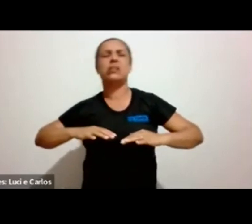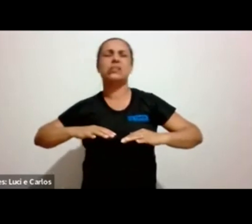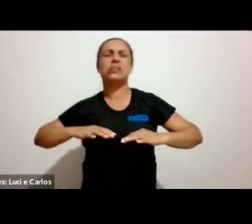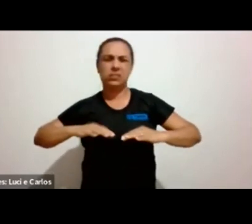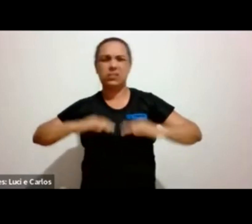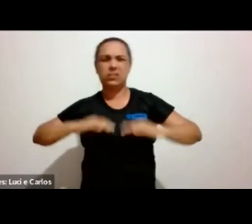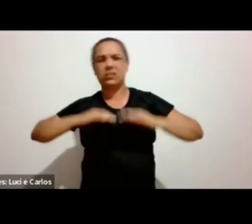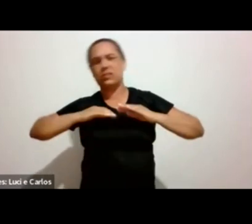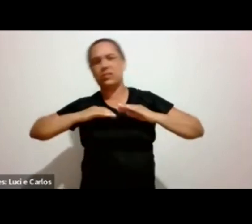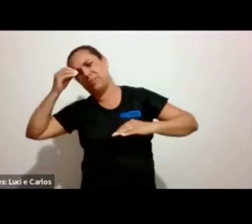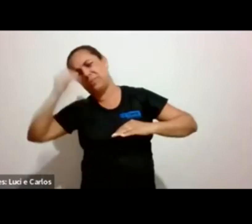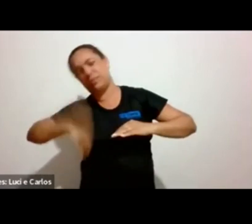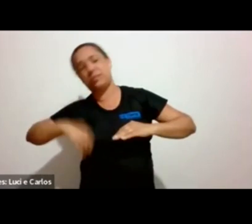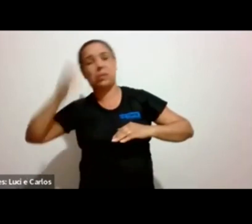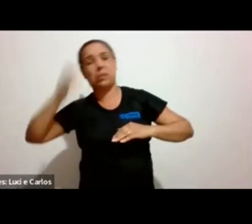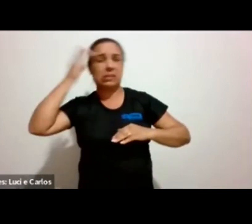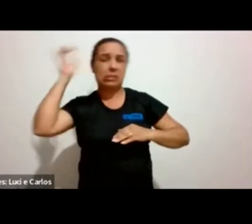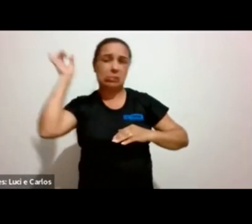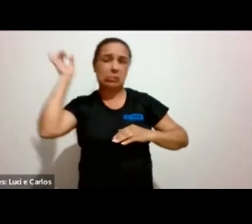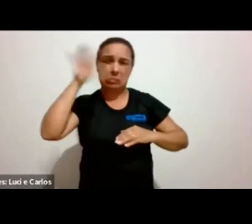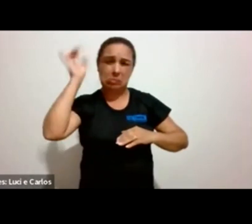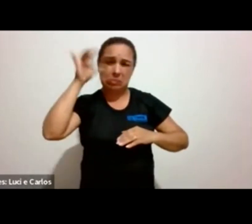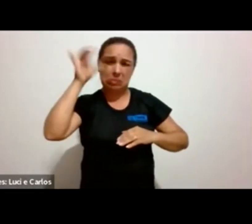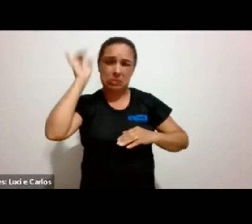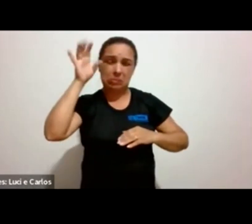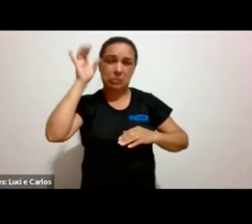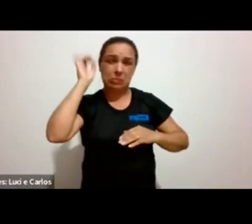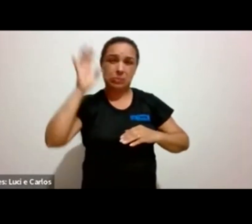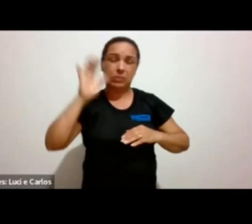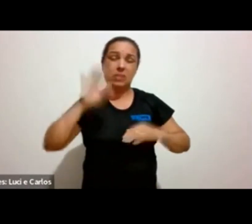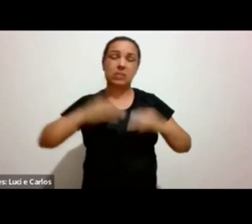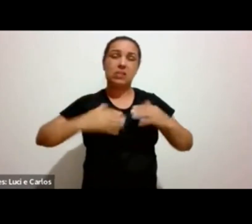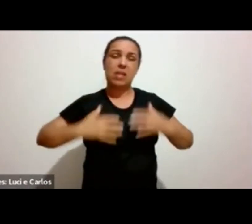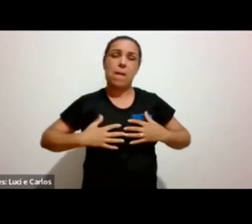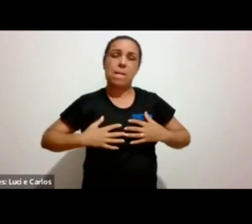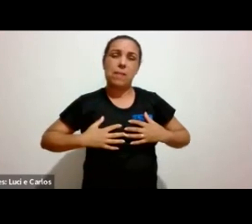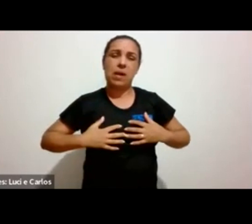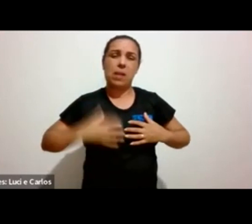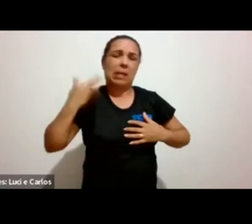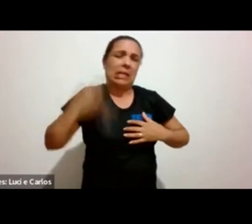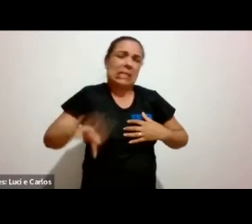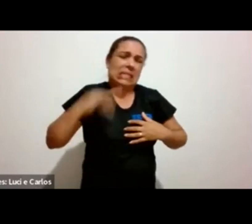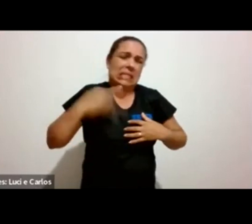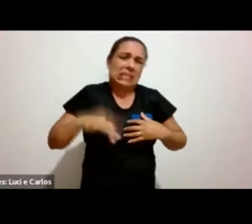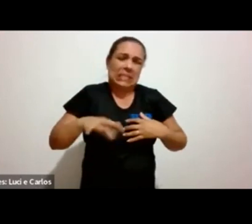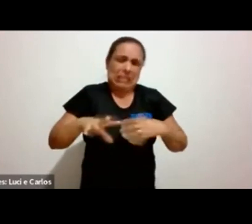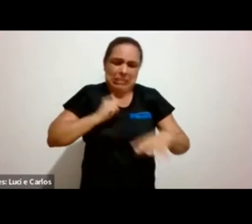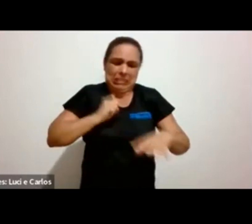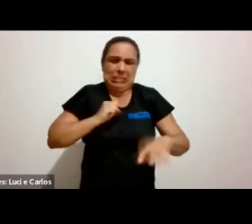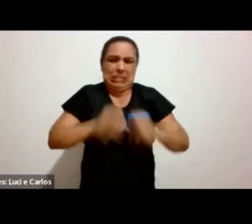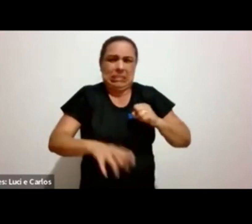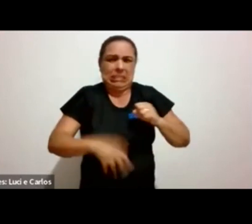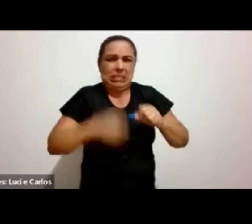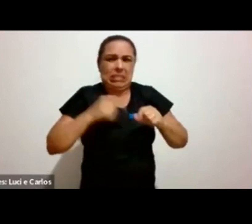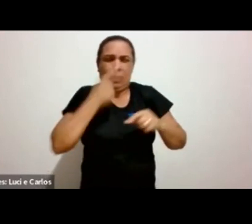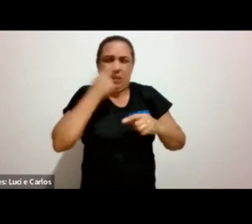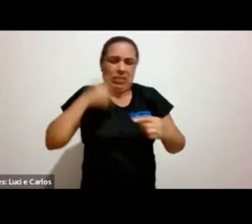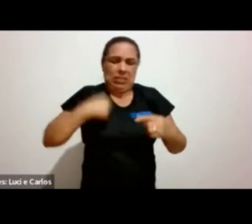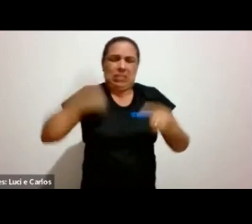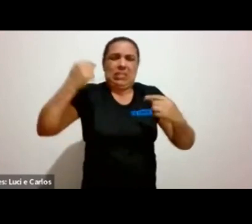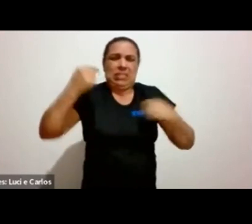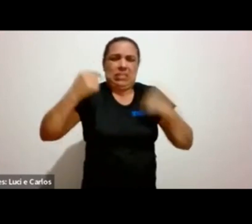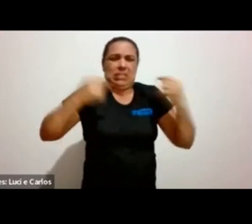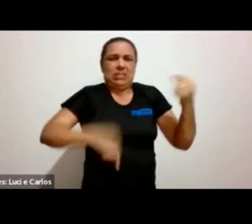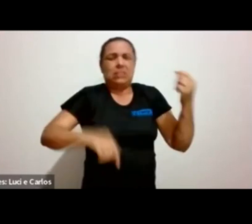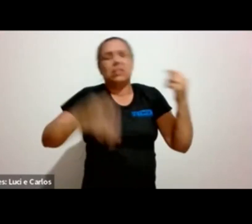Dor de cabeça, no caso das mulheres, dor nas mamas, agulhada pelo corpo inteiro, acompanhado de